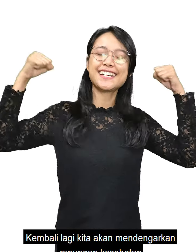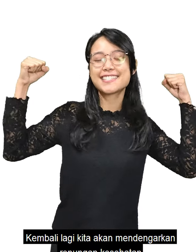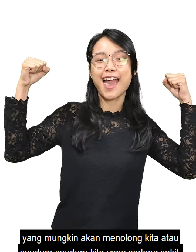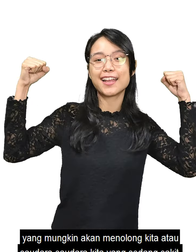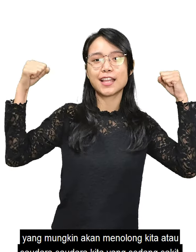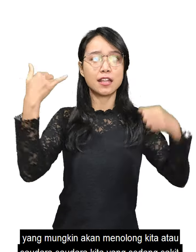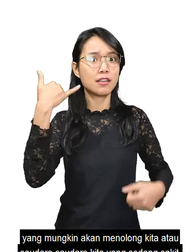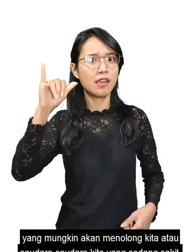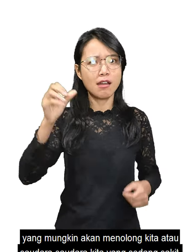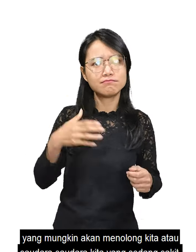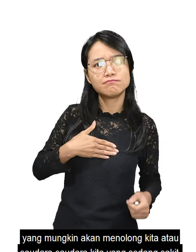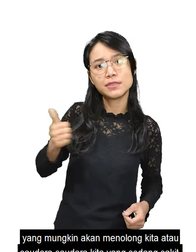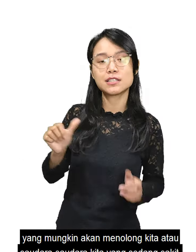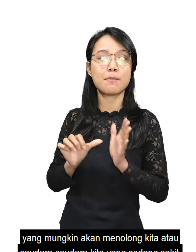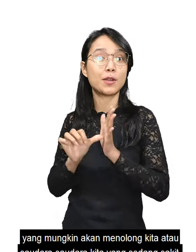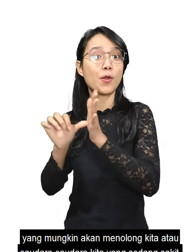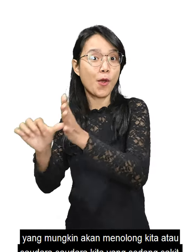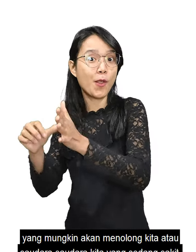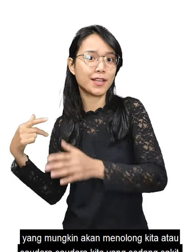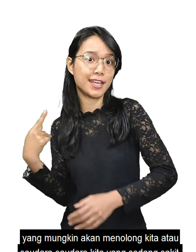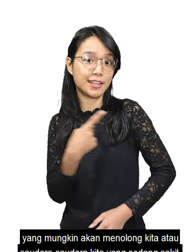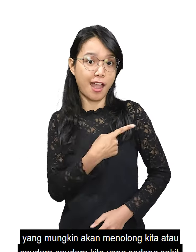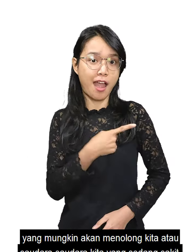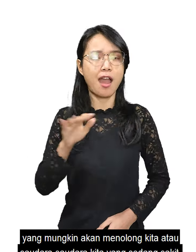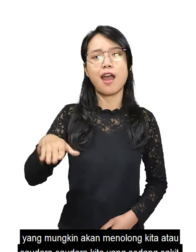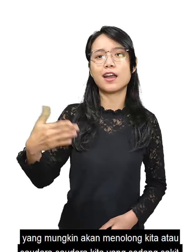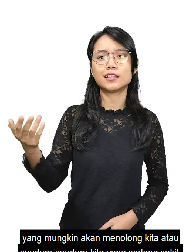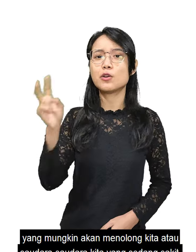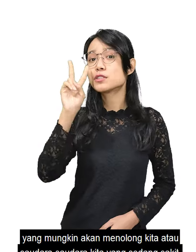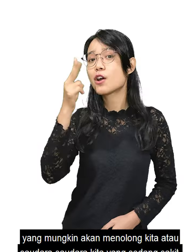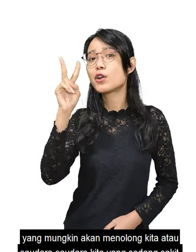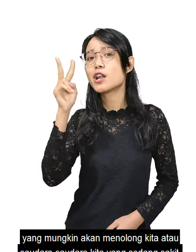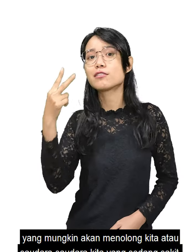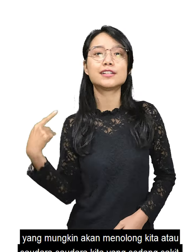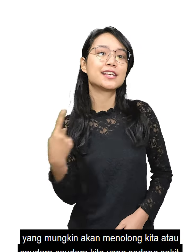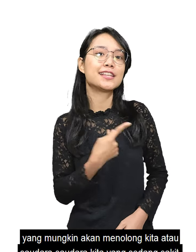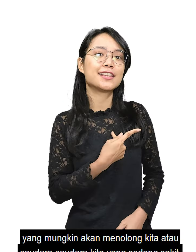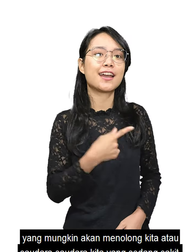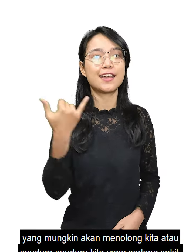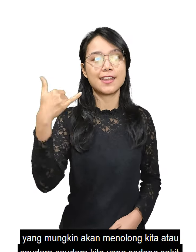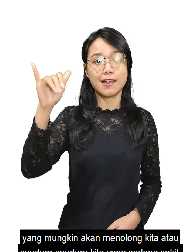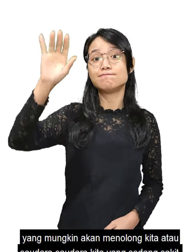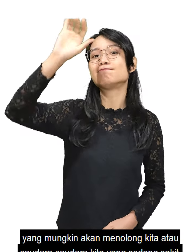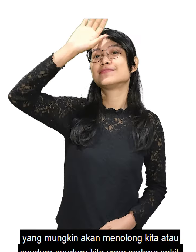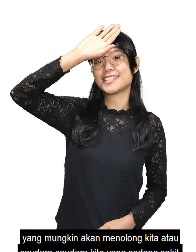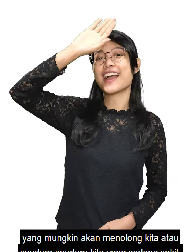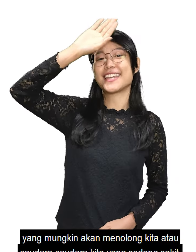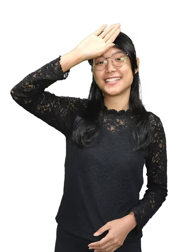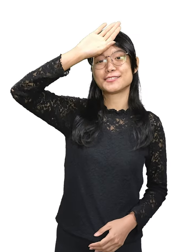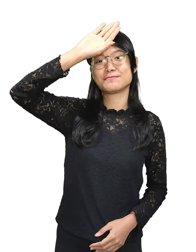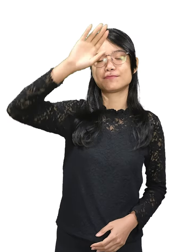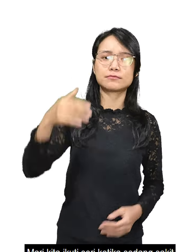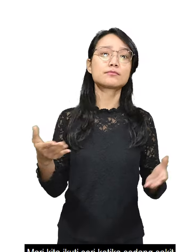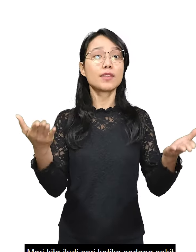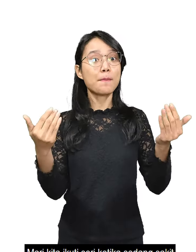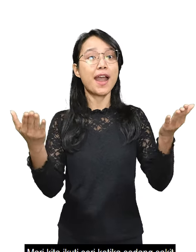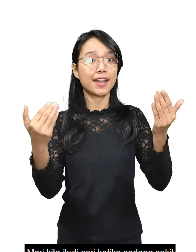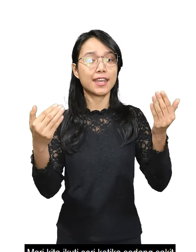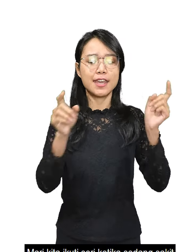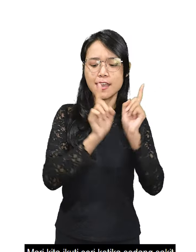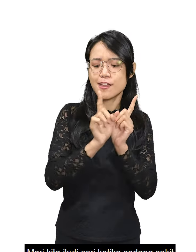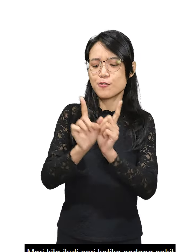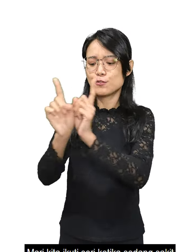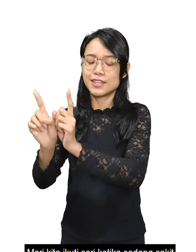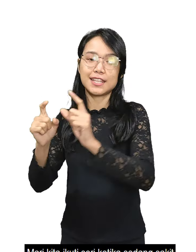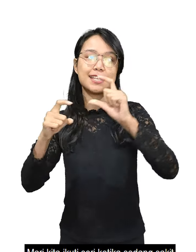kesehatan yang mungkin akan menolong kita atau saudara-saudara kita yang sedang sakit Mari